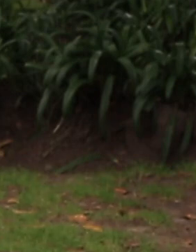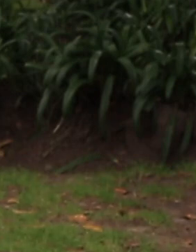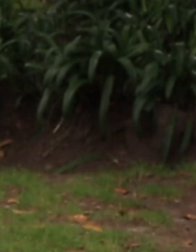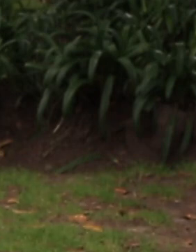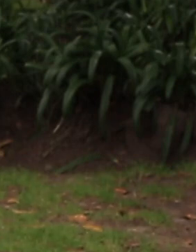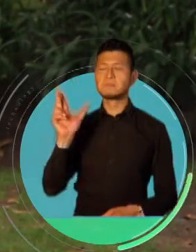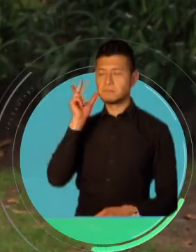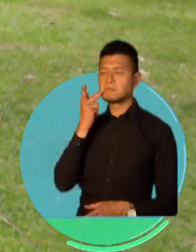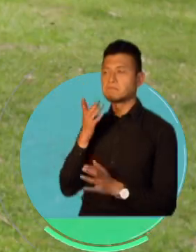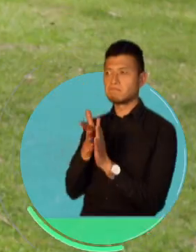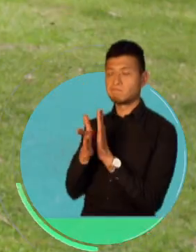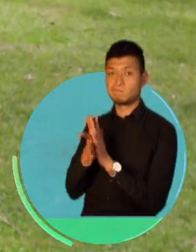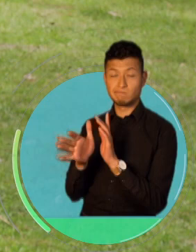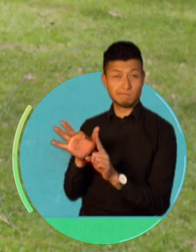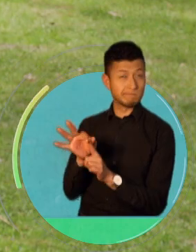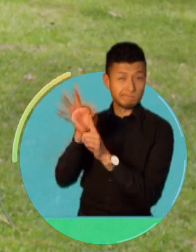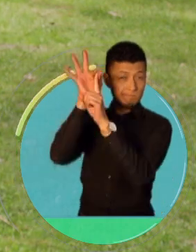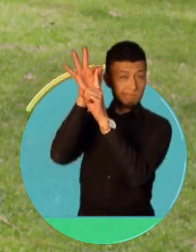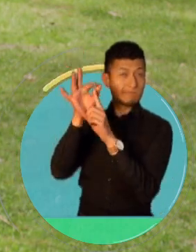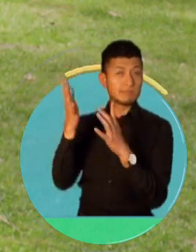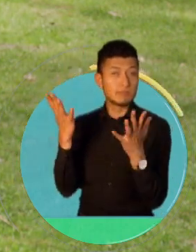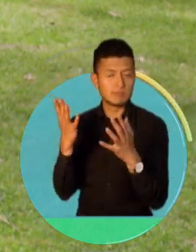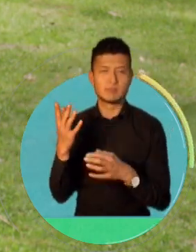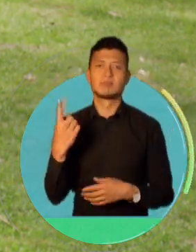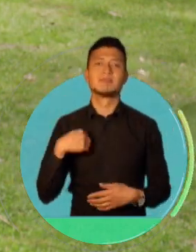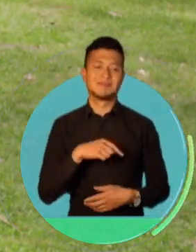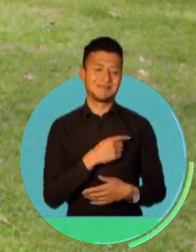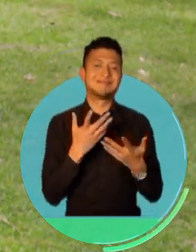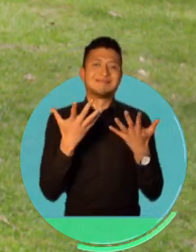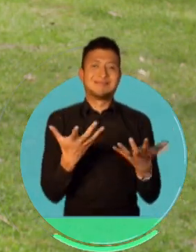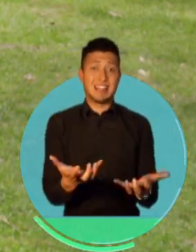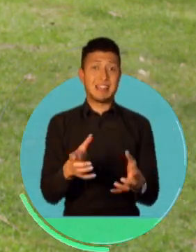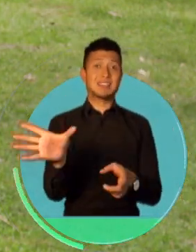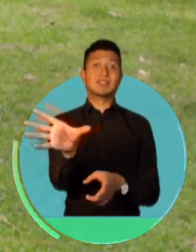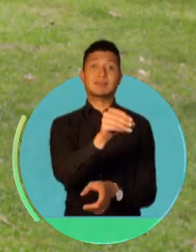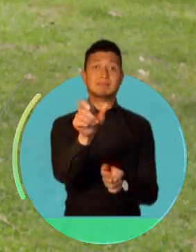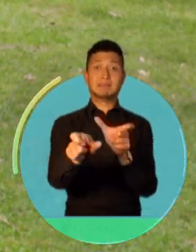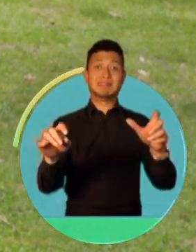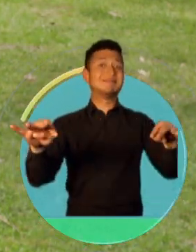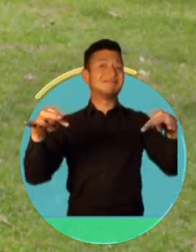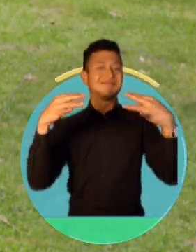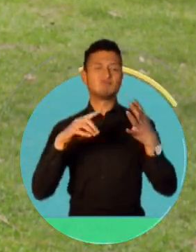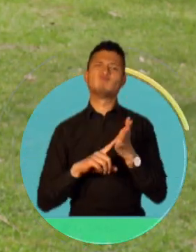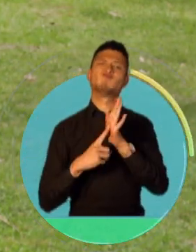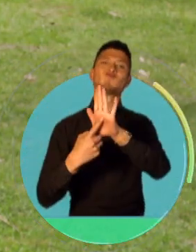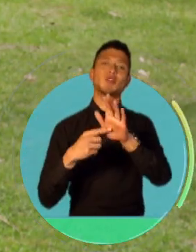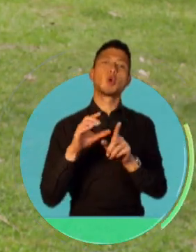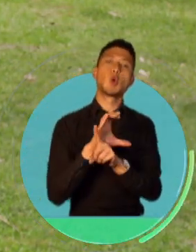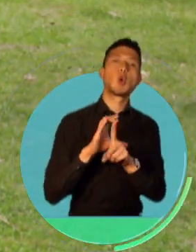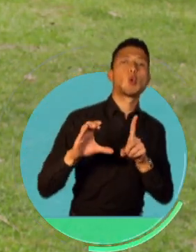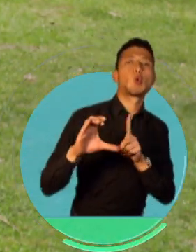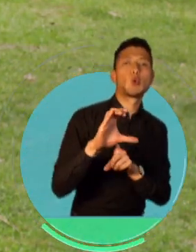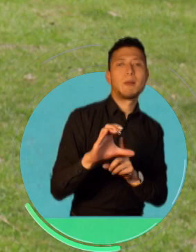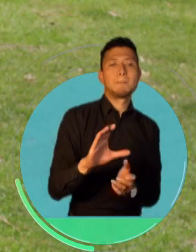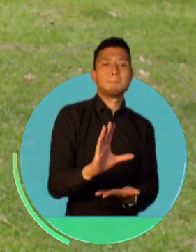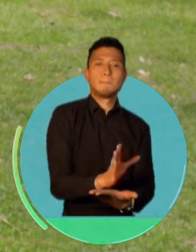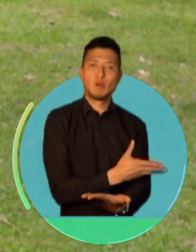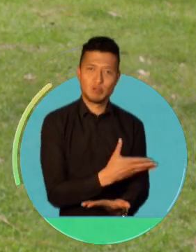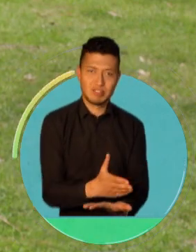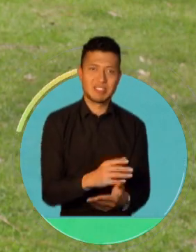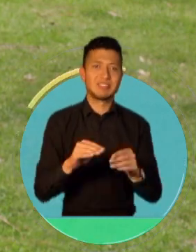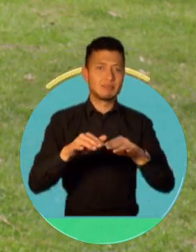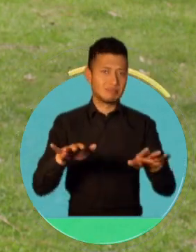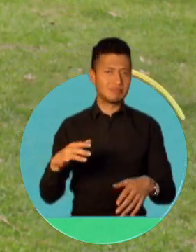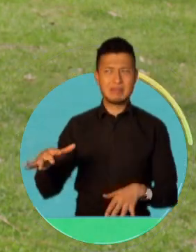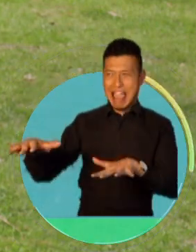audiencias Christian Resaltar que queremos entregarle a todo el público cultura musical